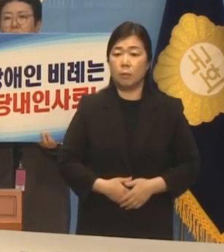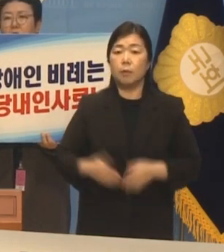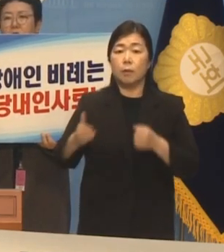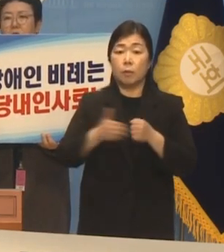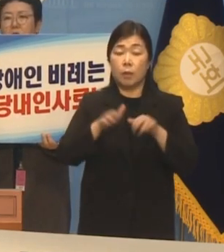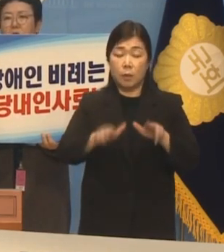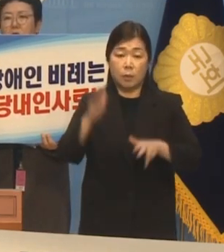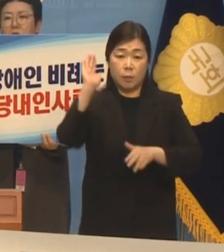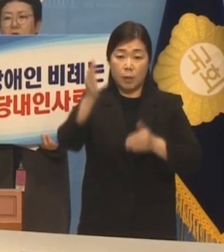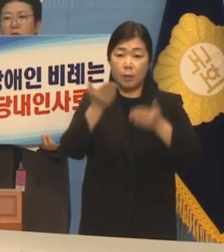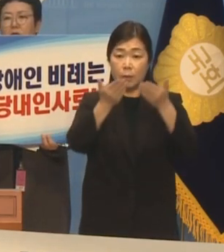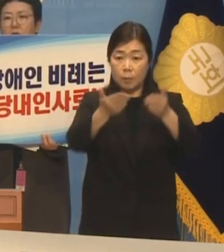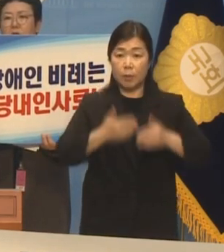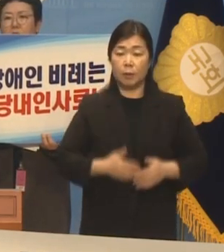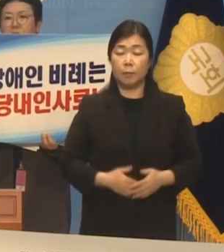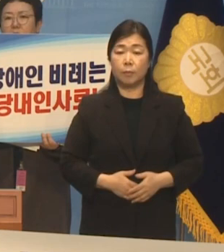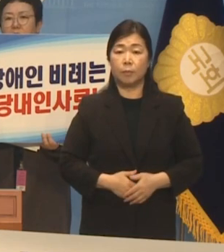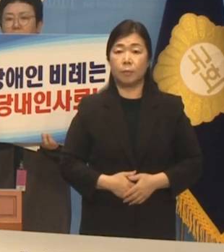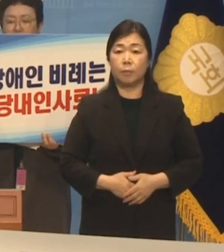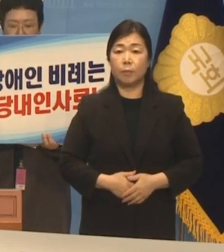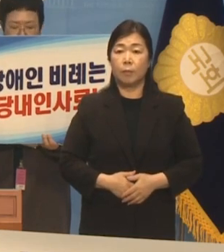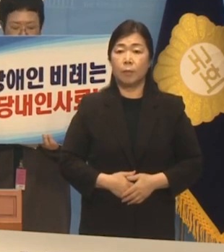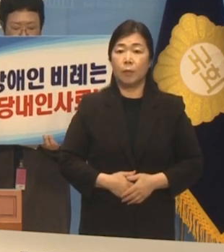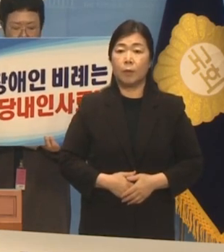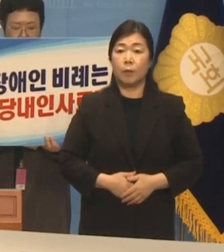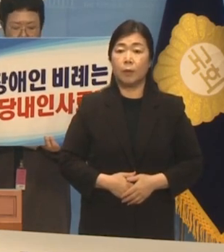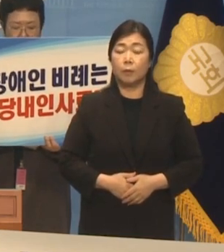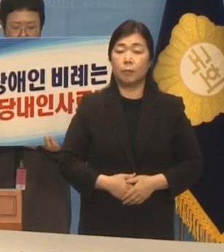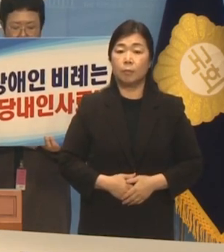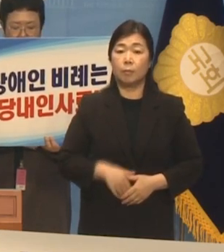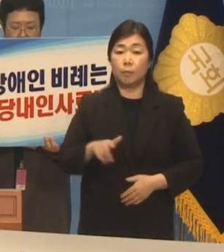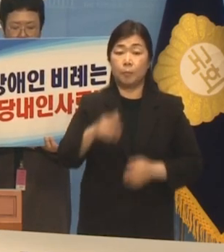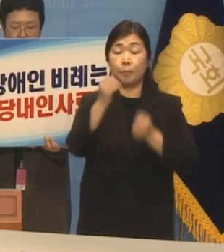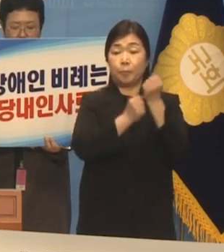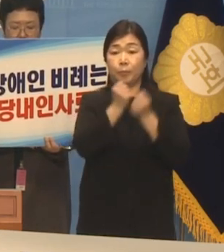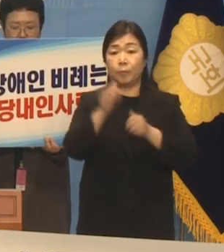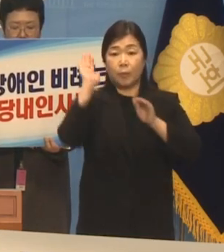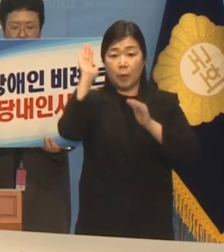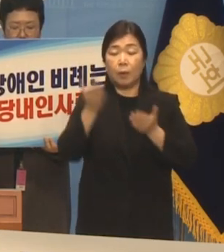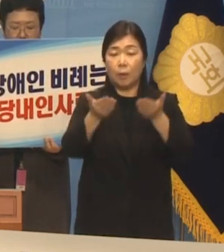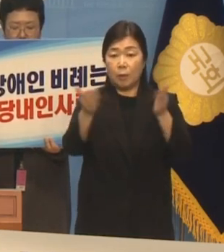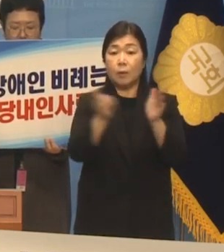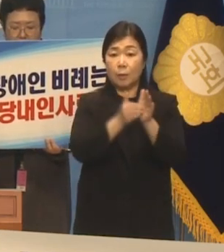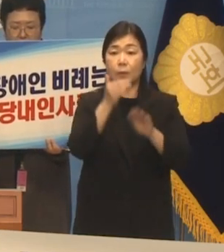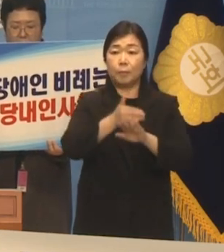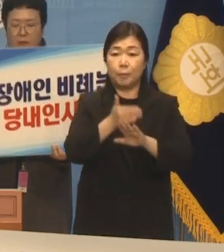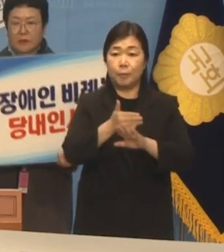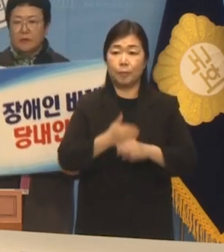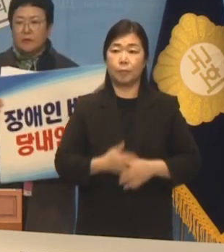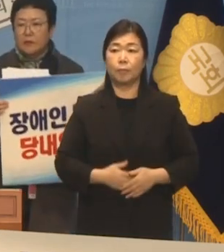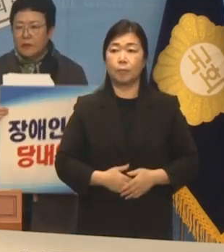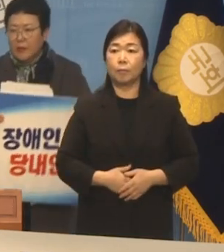회견을 열게 되었습니다 이상 어 그 배경 설명을 마치도록 하겠습니다